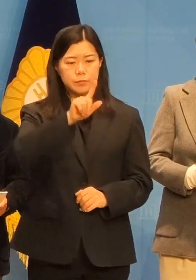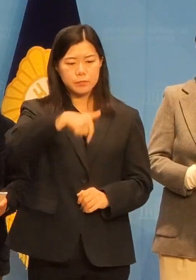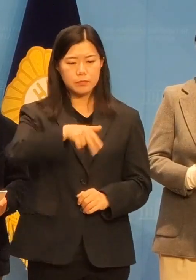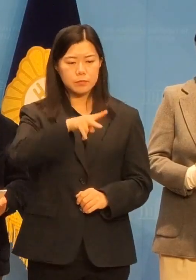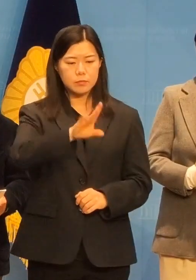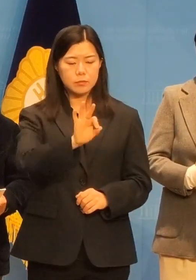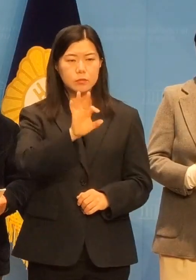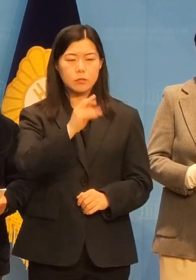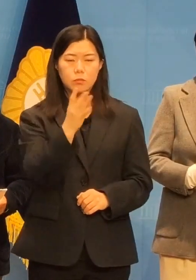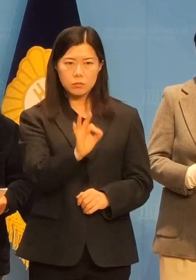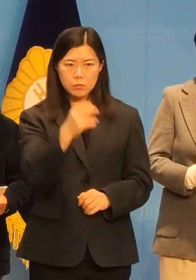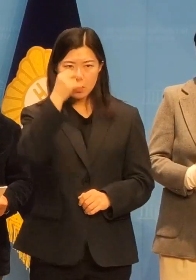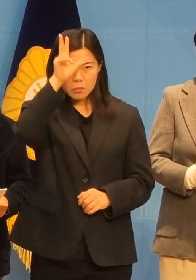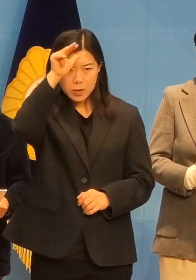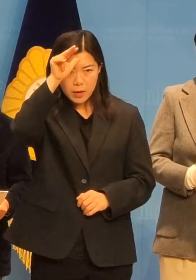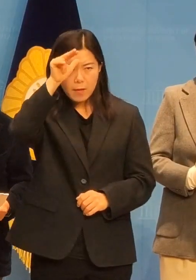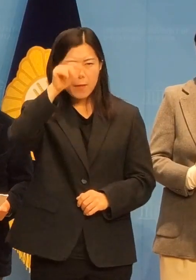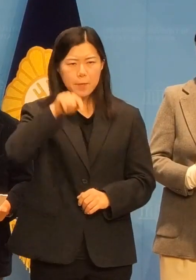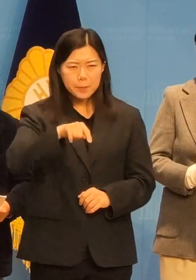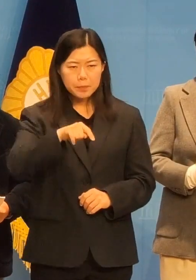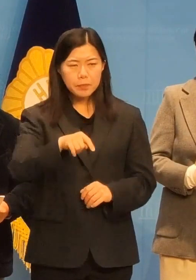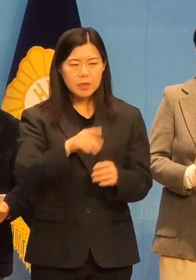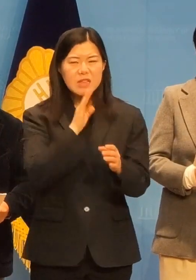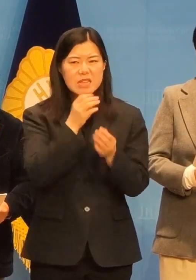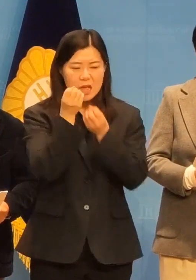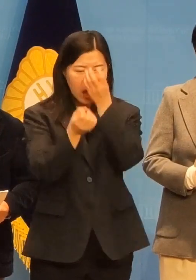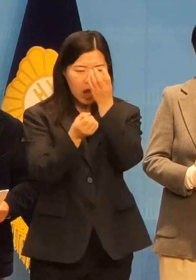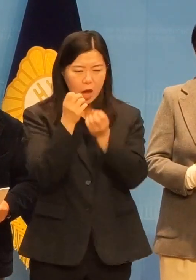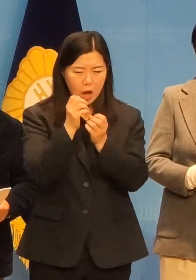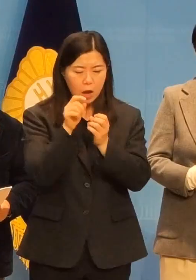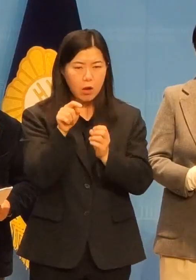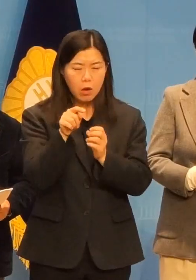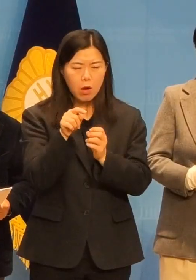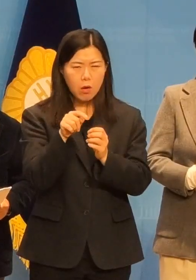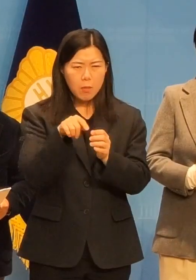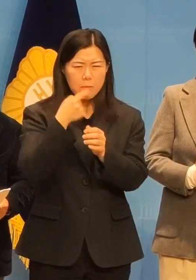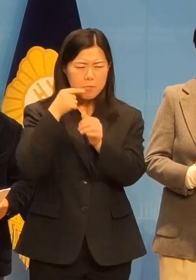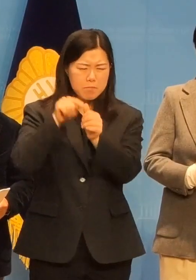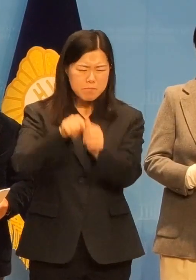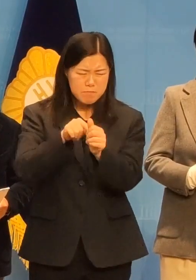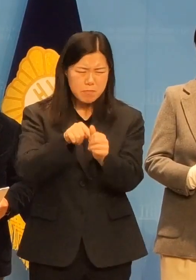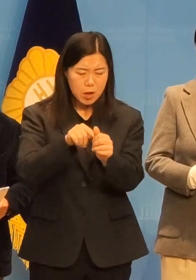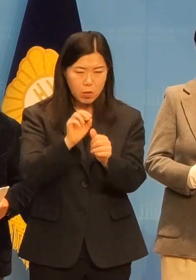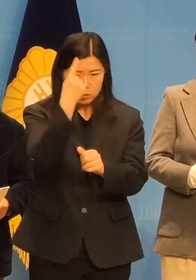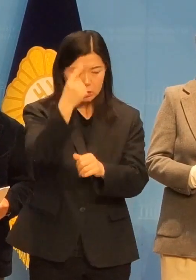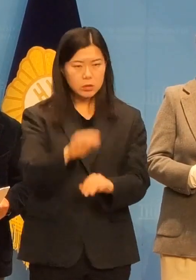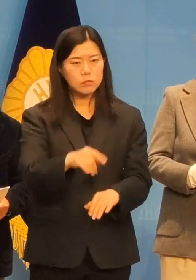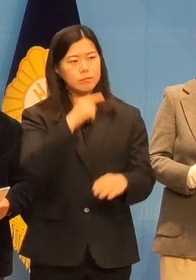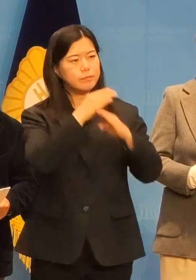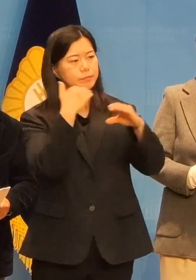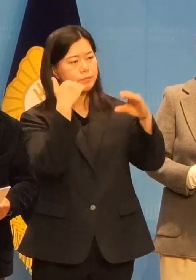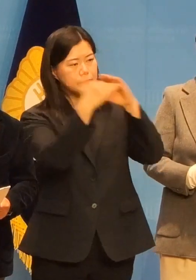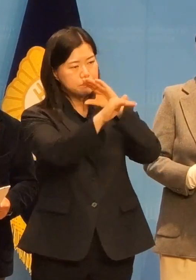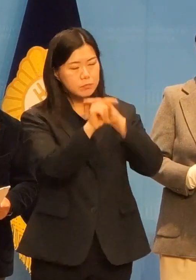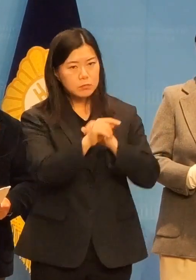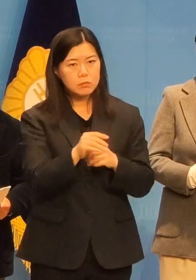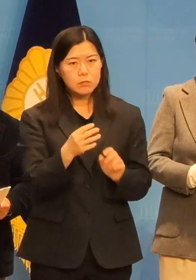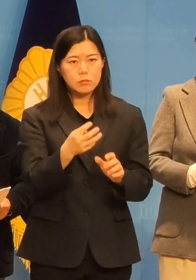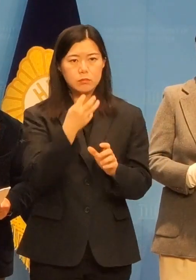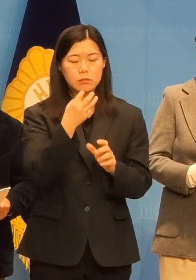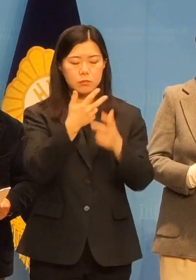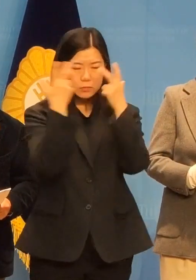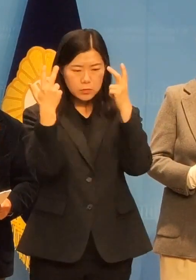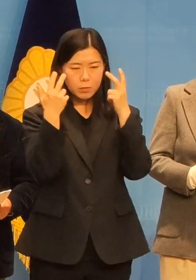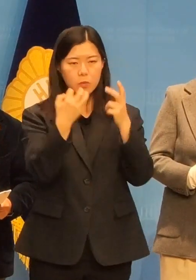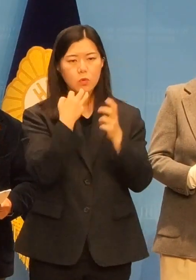검사가 주의한 진술 세미나에 의해서 이들은 대북 송금이 이재명